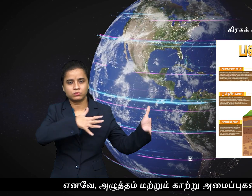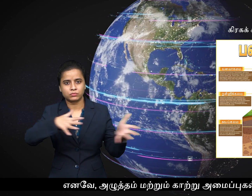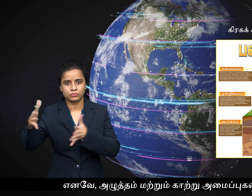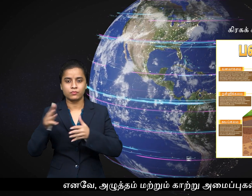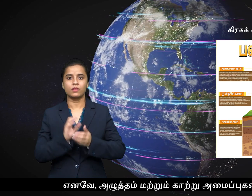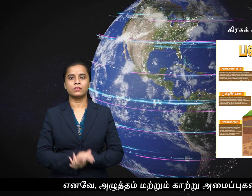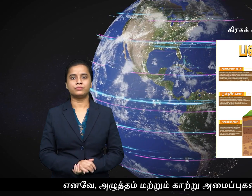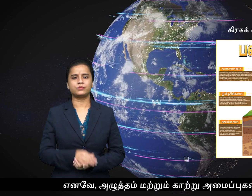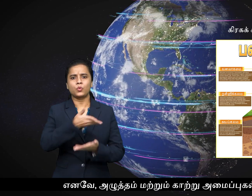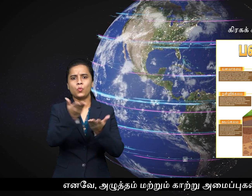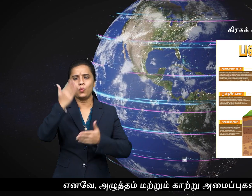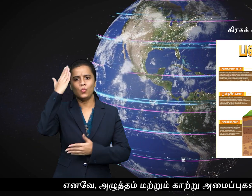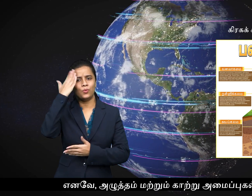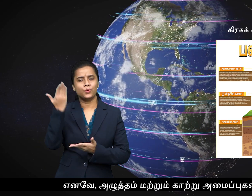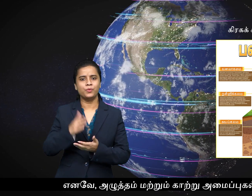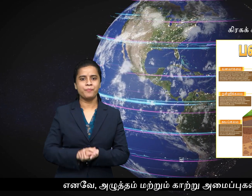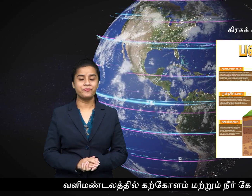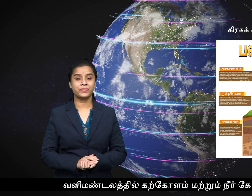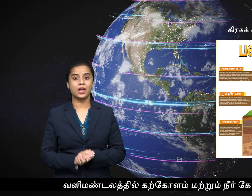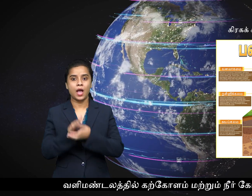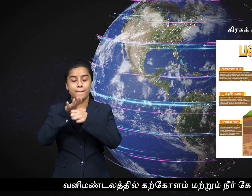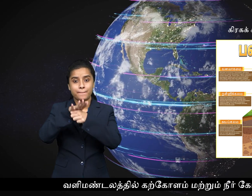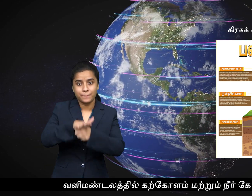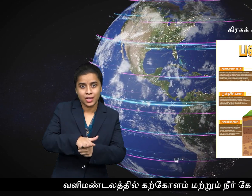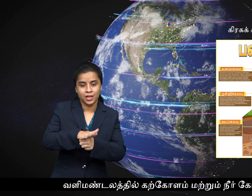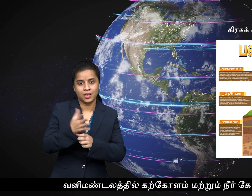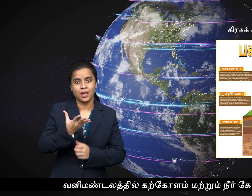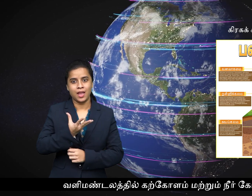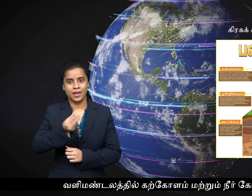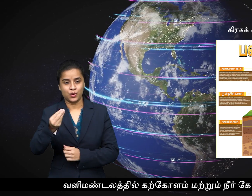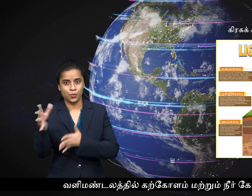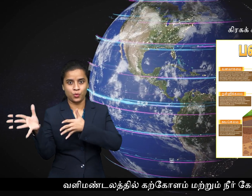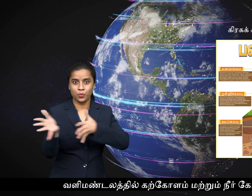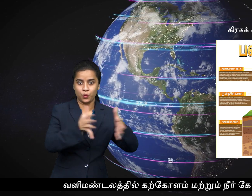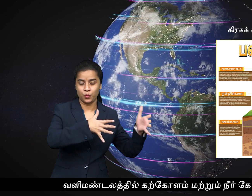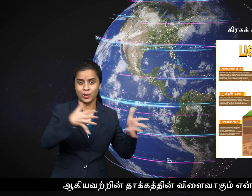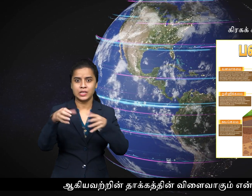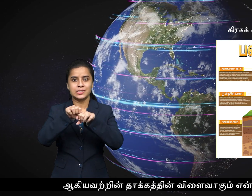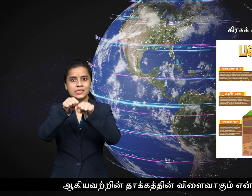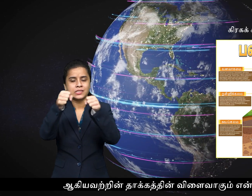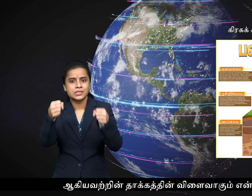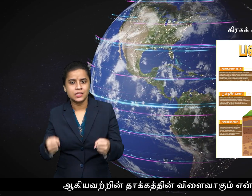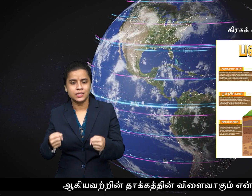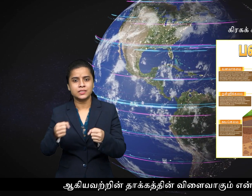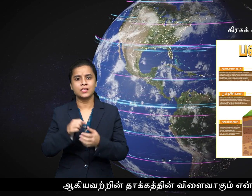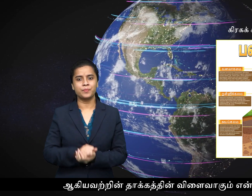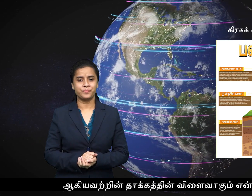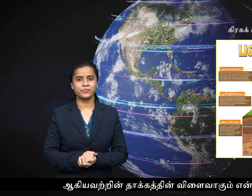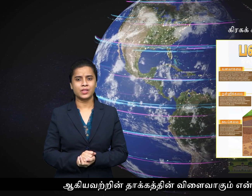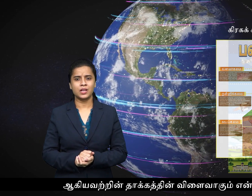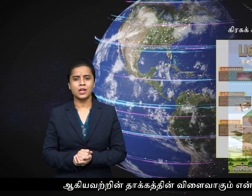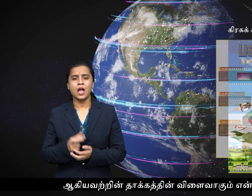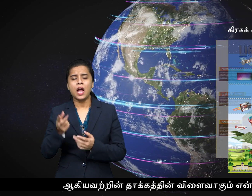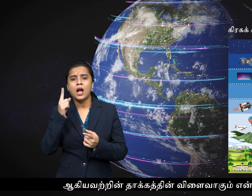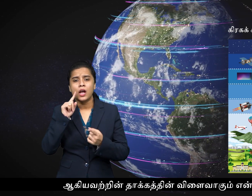எனவே அழுத்தம் மற்றும் காற்று அமைப்புகள் வளிமண்டலத்தில் கற்கோளம் மற்றும் நீர்க்கோளம் ஆகியவற்றின் தாக்கத்தின்